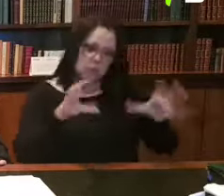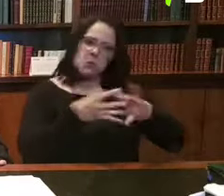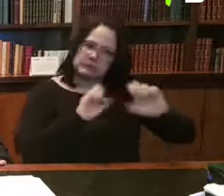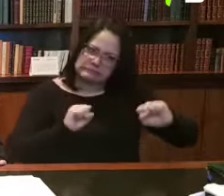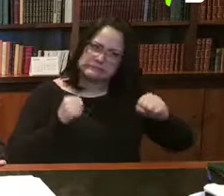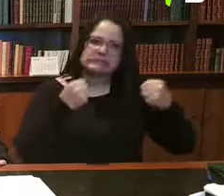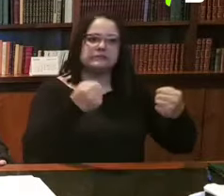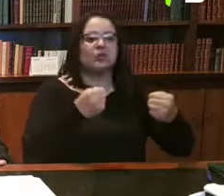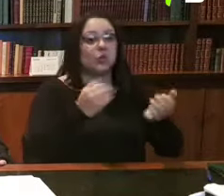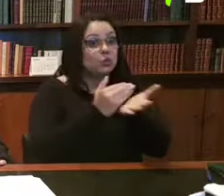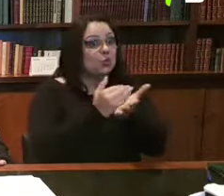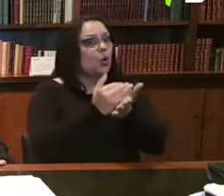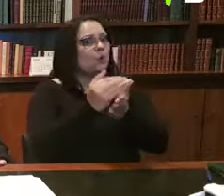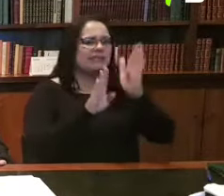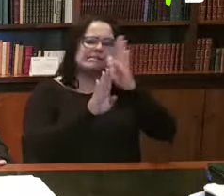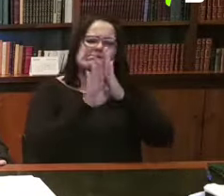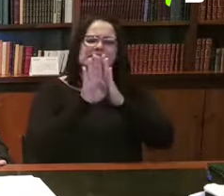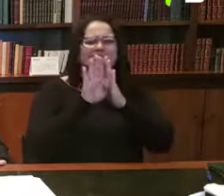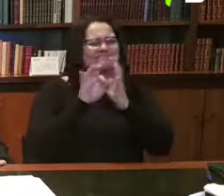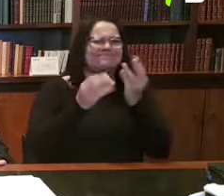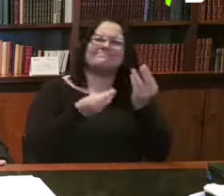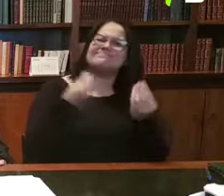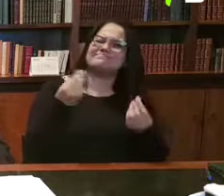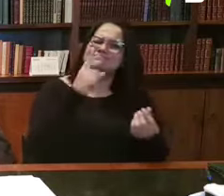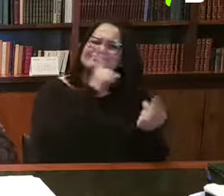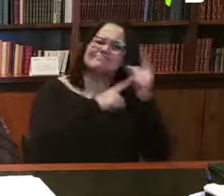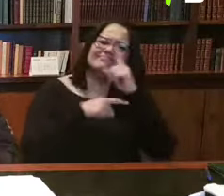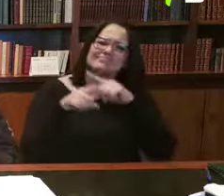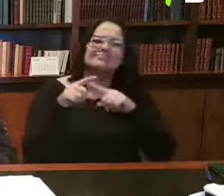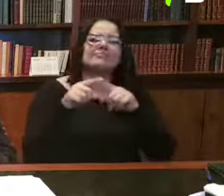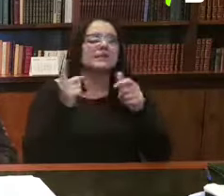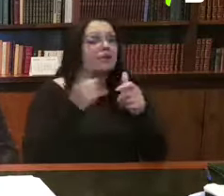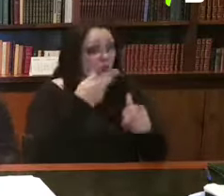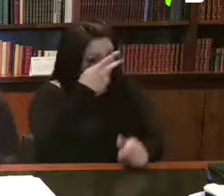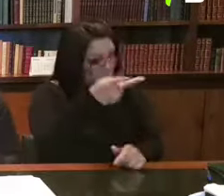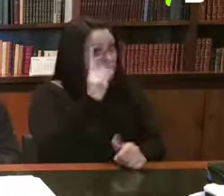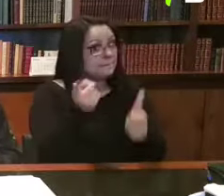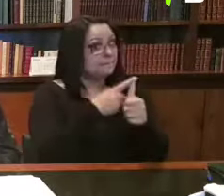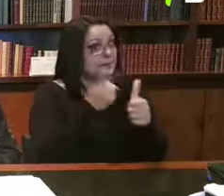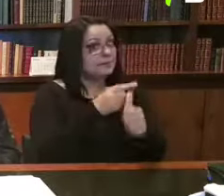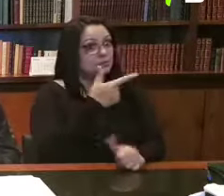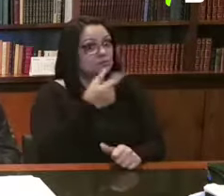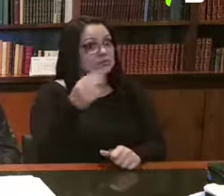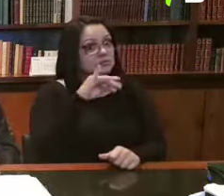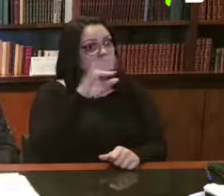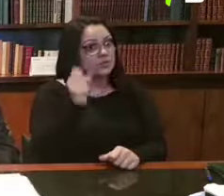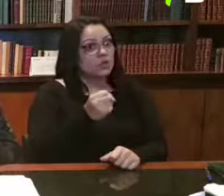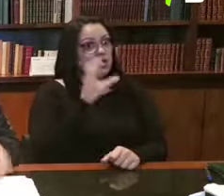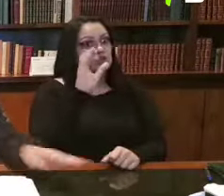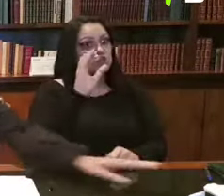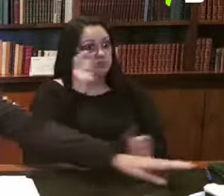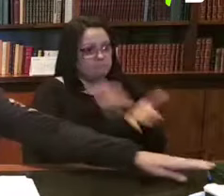no início seguimos aperfeiçoando tanto que eu contei primeiro a soltando 200 milhões de compulsório não funcionou direito